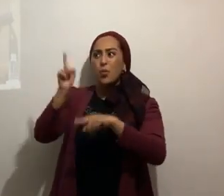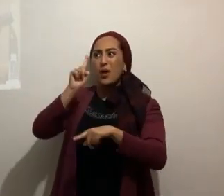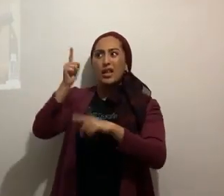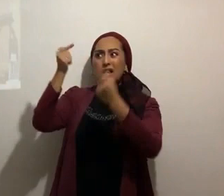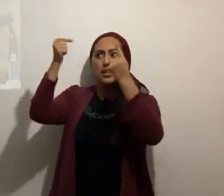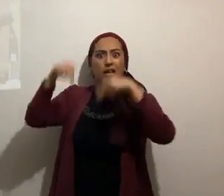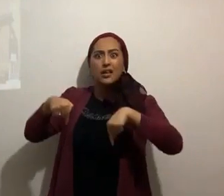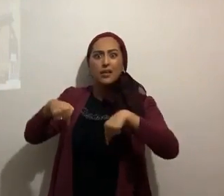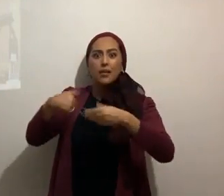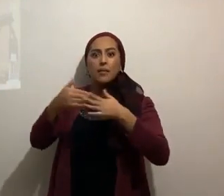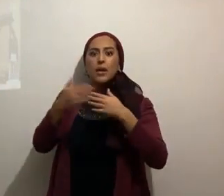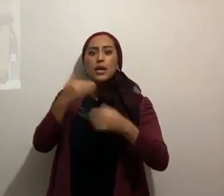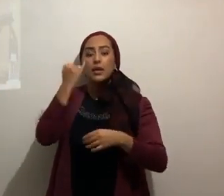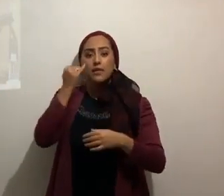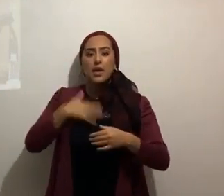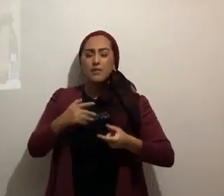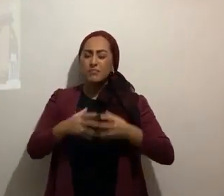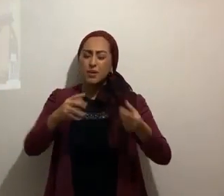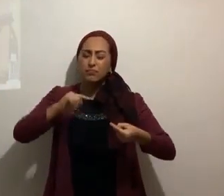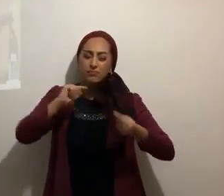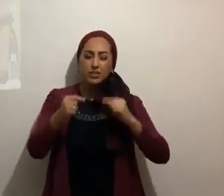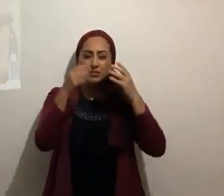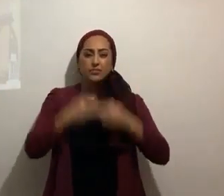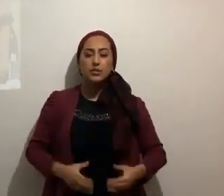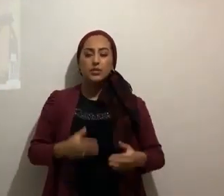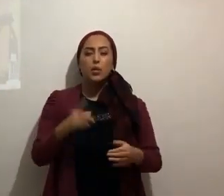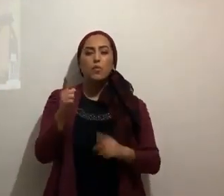eso? Aunque tenga yo un dolor muy fuerte físico.